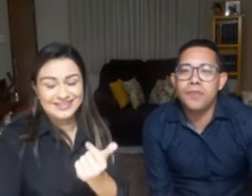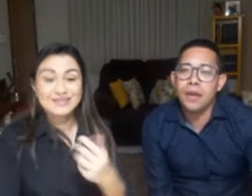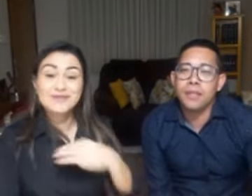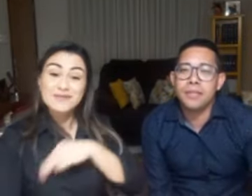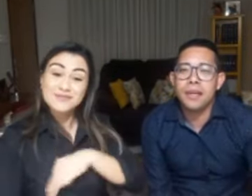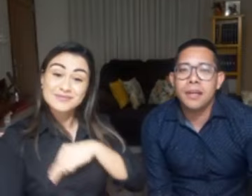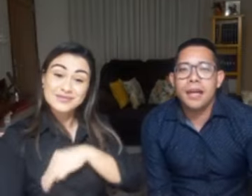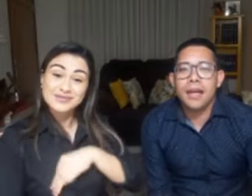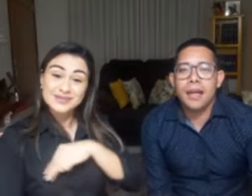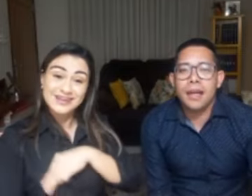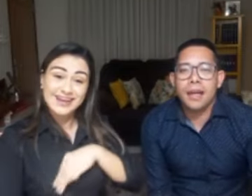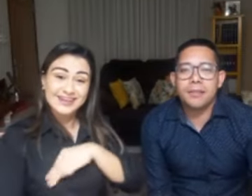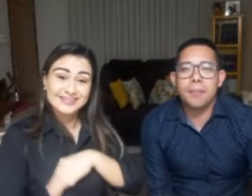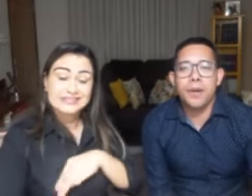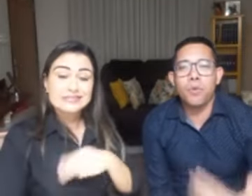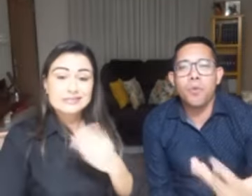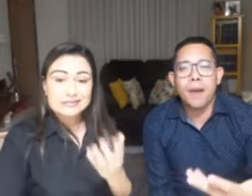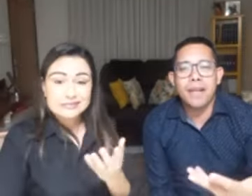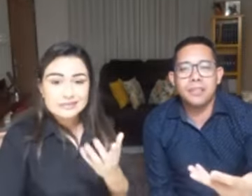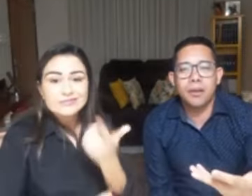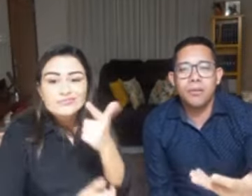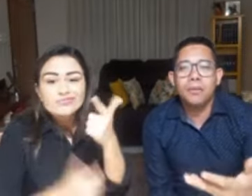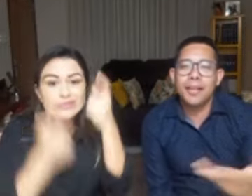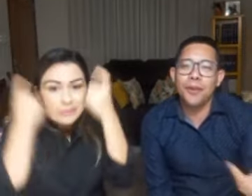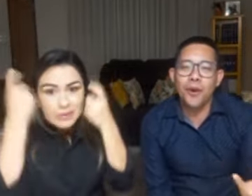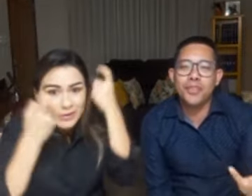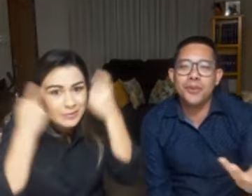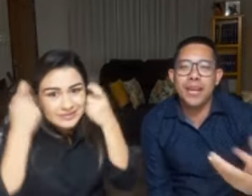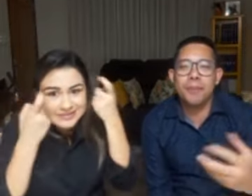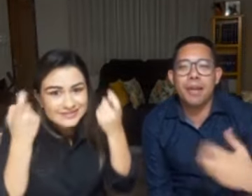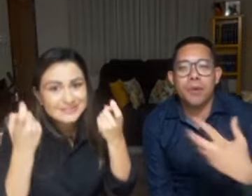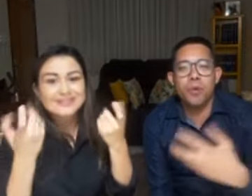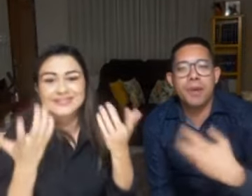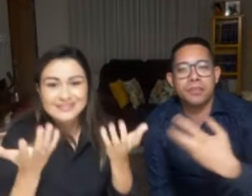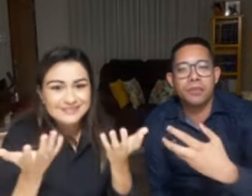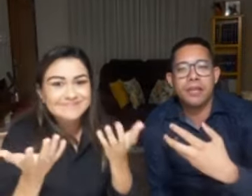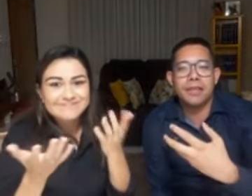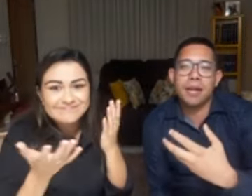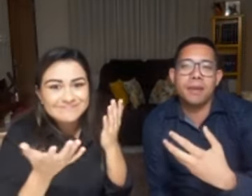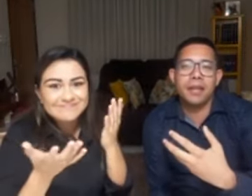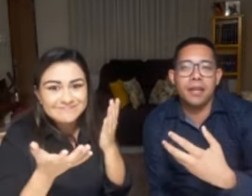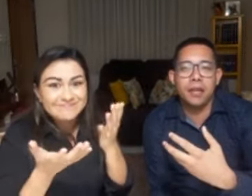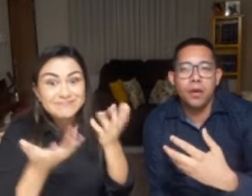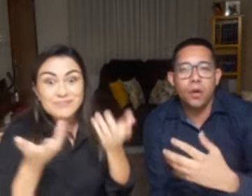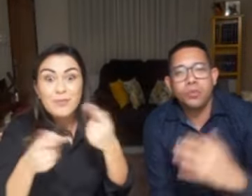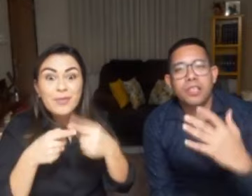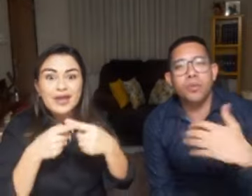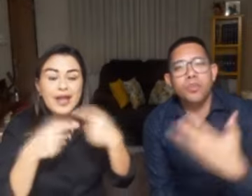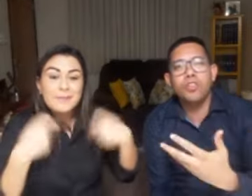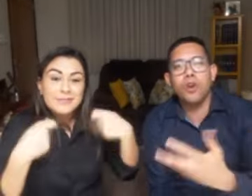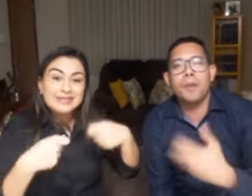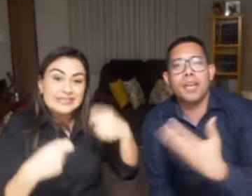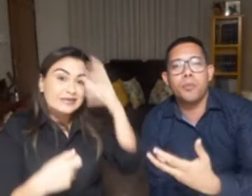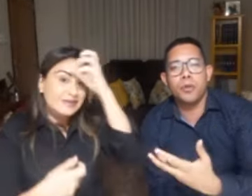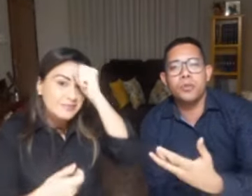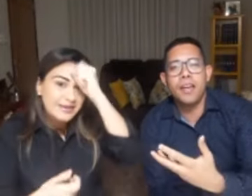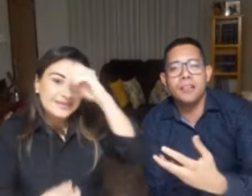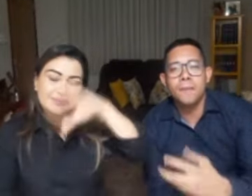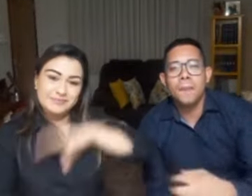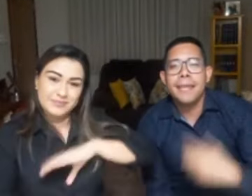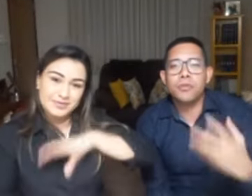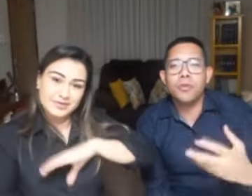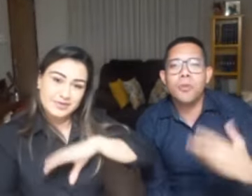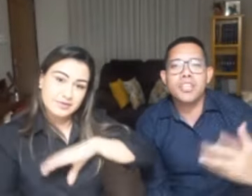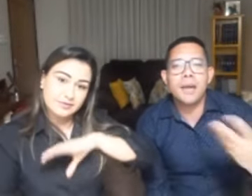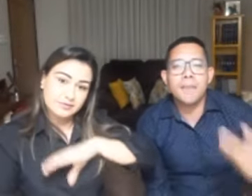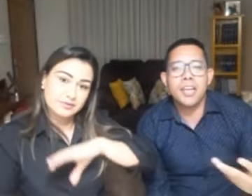não tiveram essa preocupação, lógico, né, porque a preocupação deles era aprender um segundo idioma, que era o português,